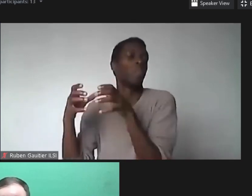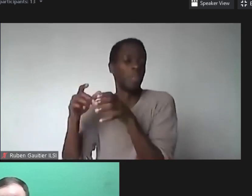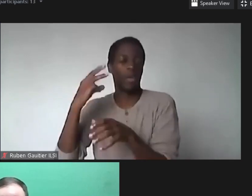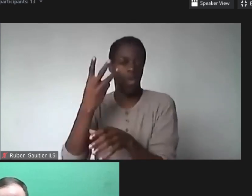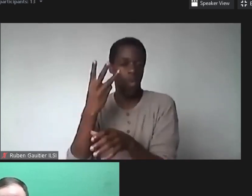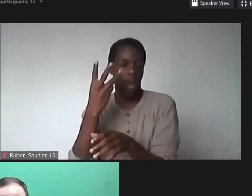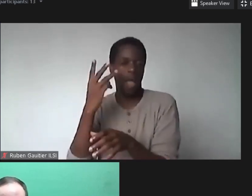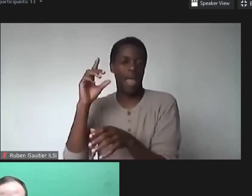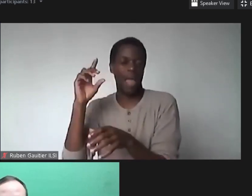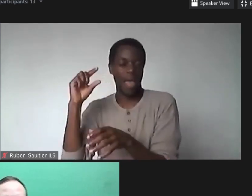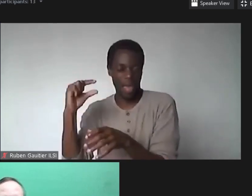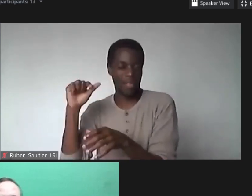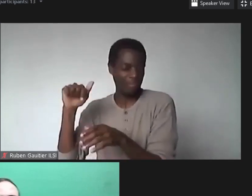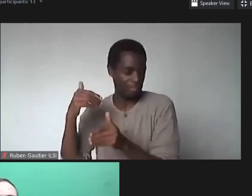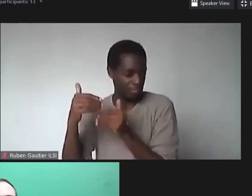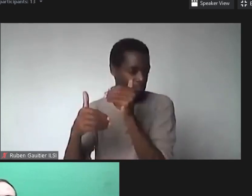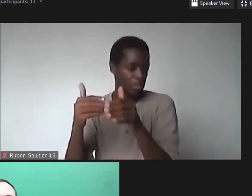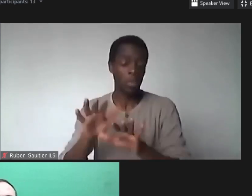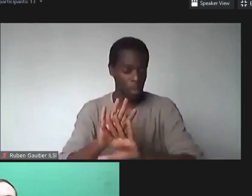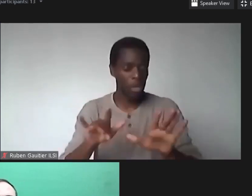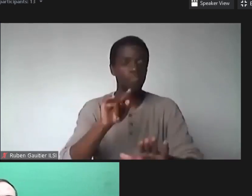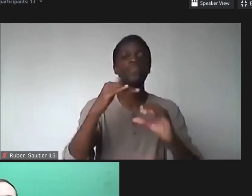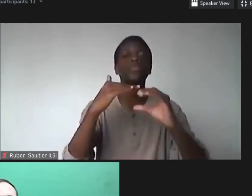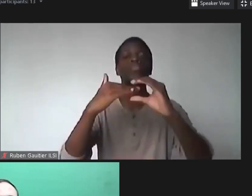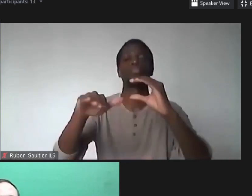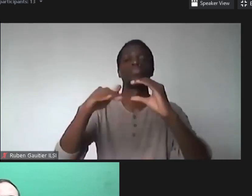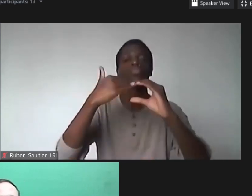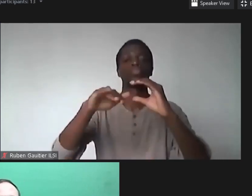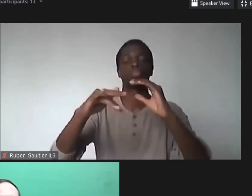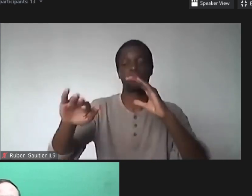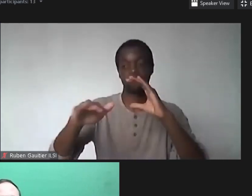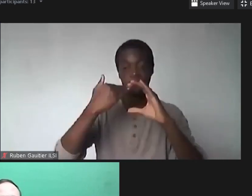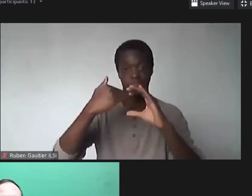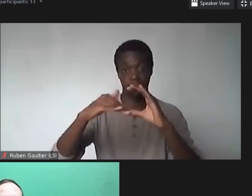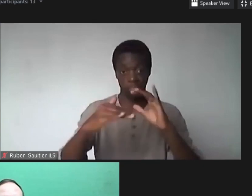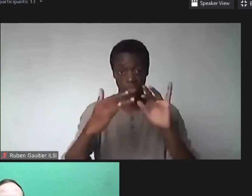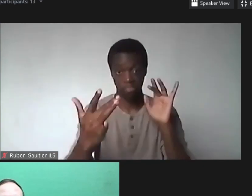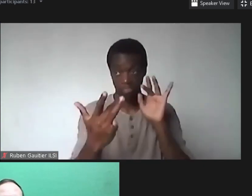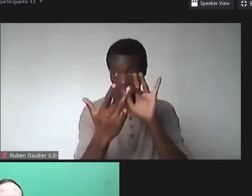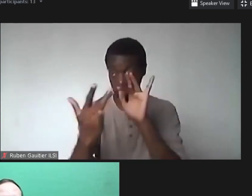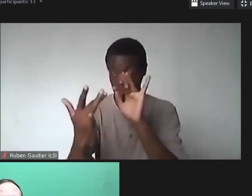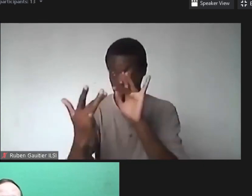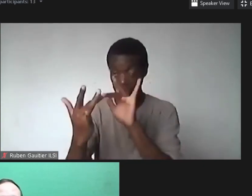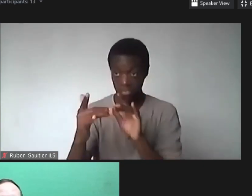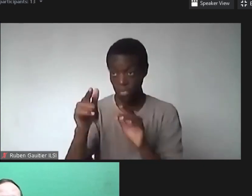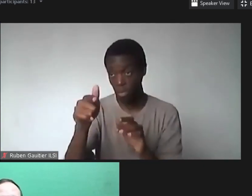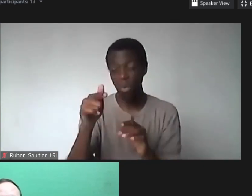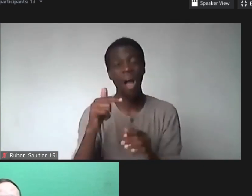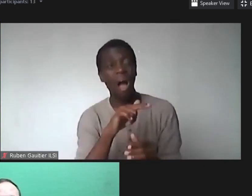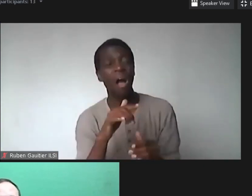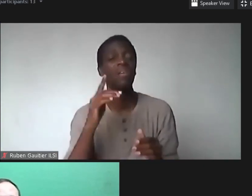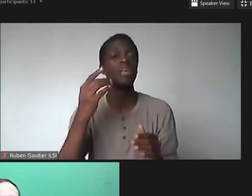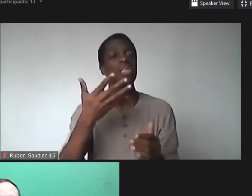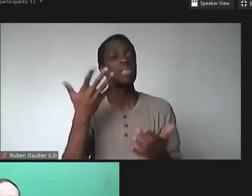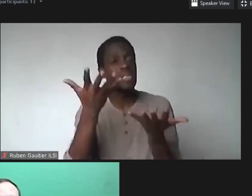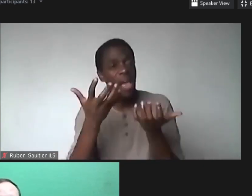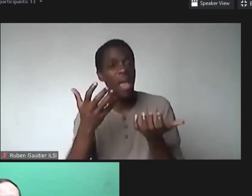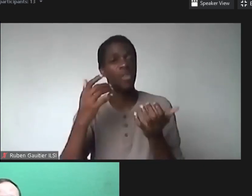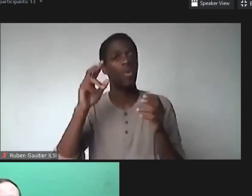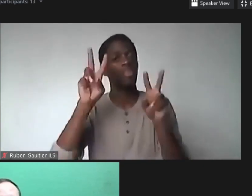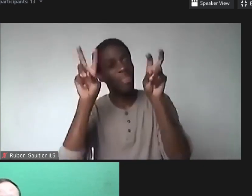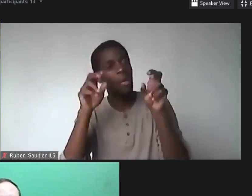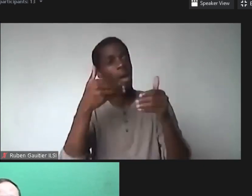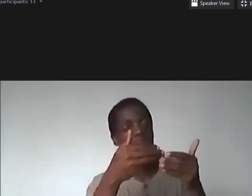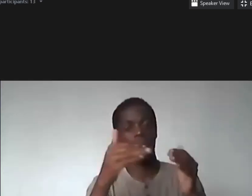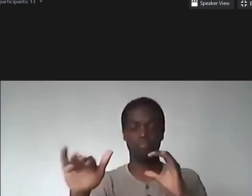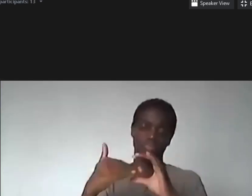algún requerimiento que desean que se pueda responder o apoyar. Así que, bueno, agradecer a cada uno de los panelistas, agradecer a